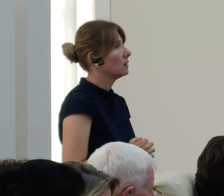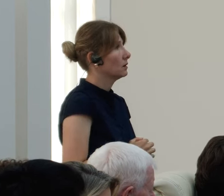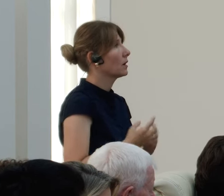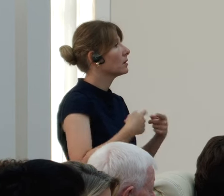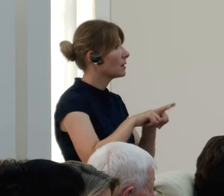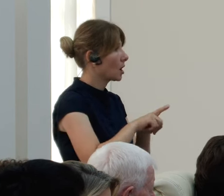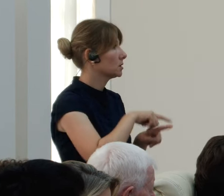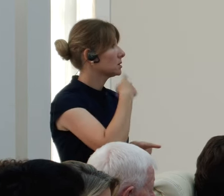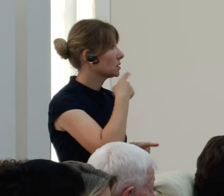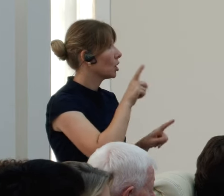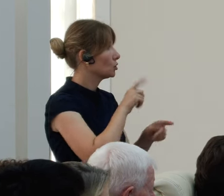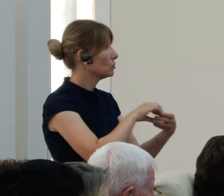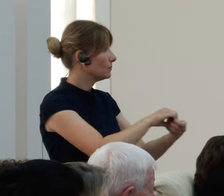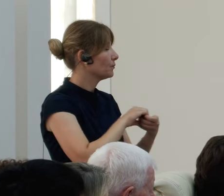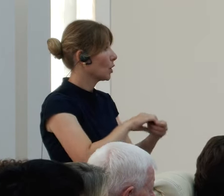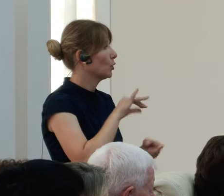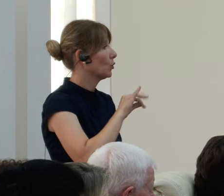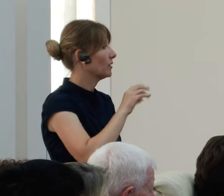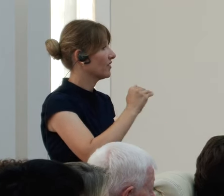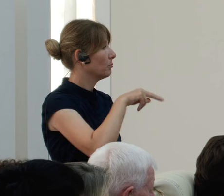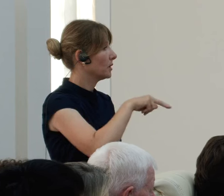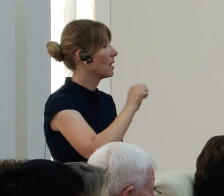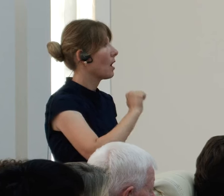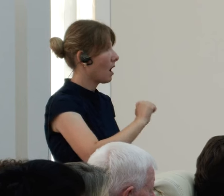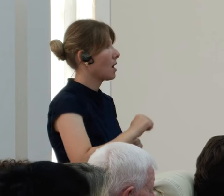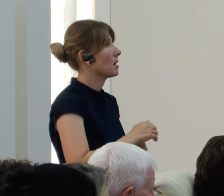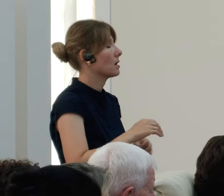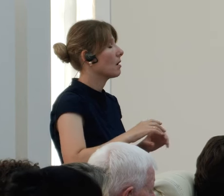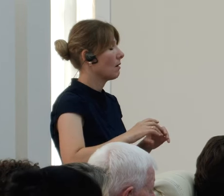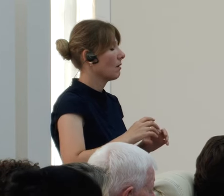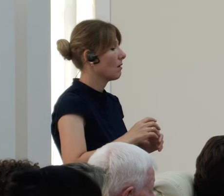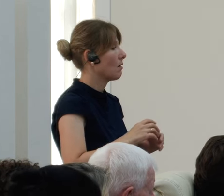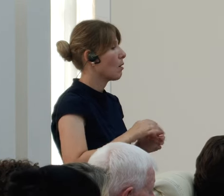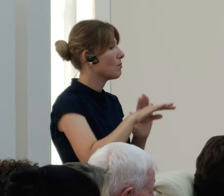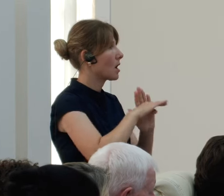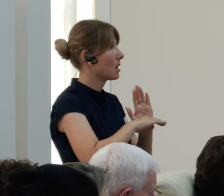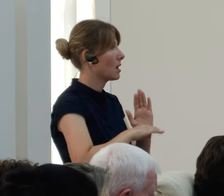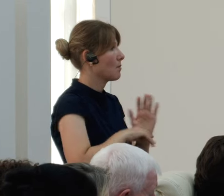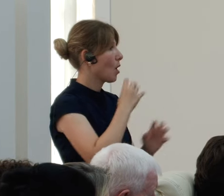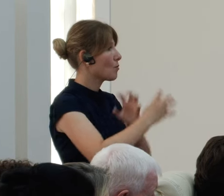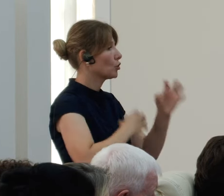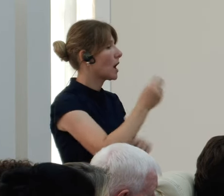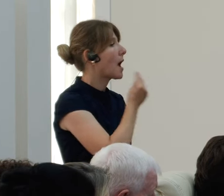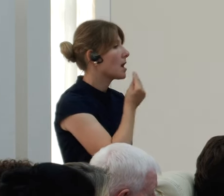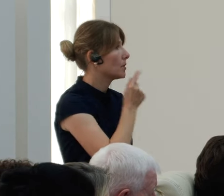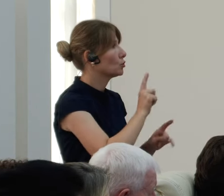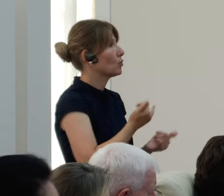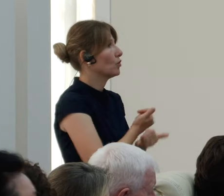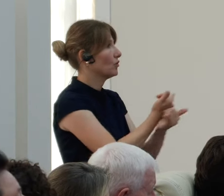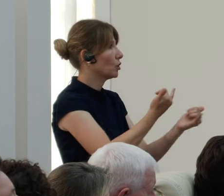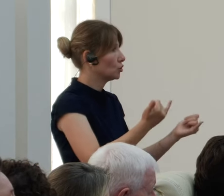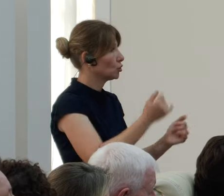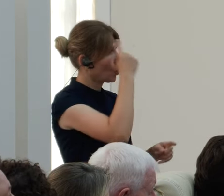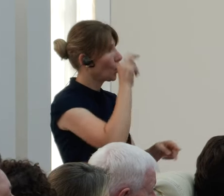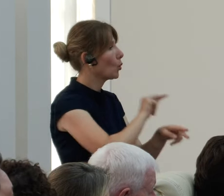în parteneriat cu UNFPA, Programul Alimentar Mondial a sprijinit Ministerul pentru a oferi